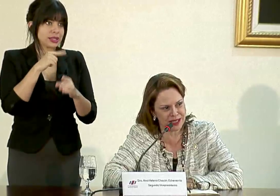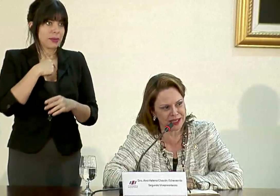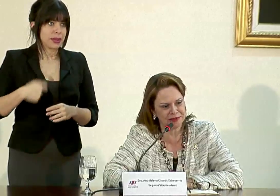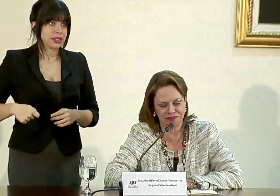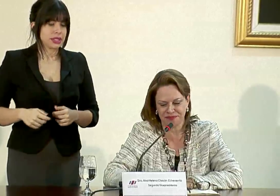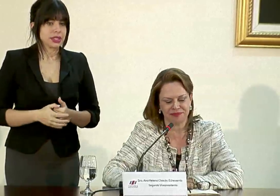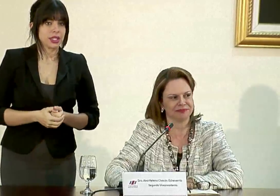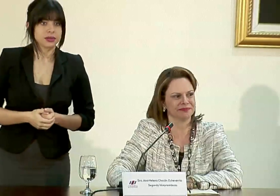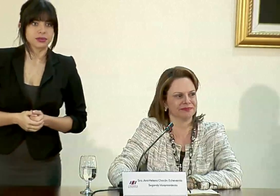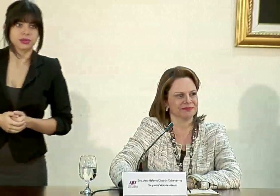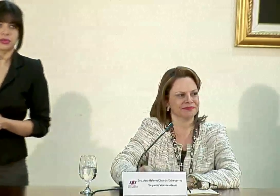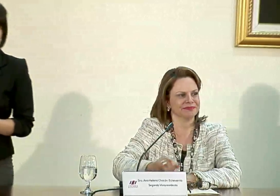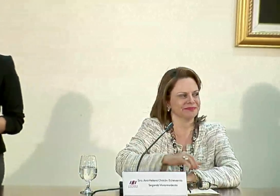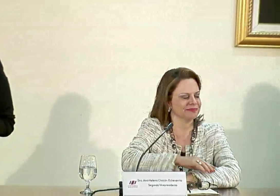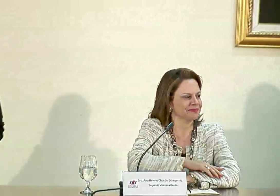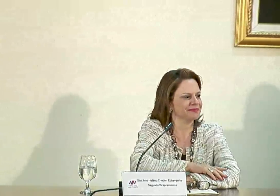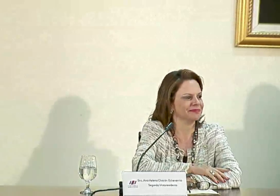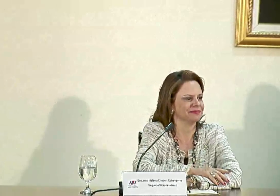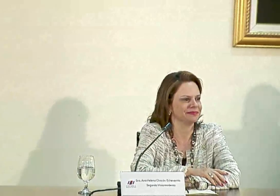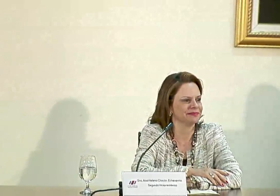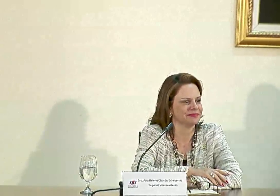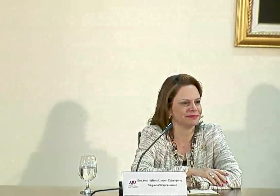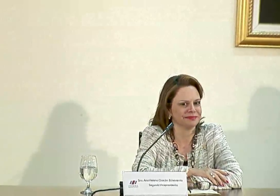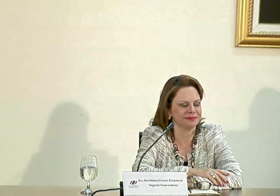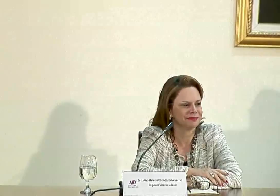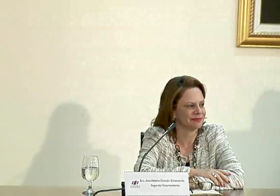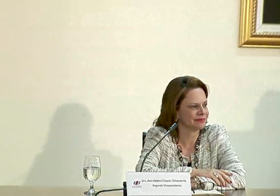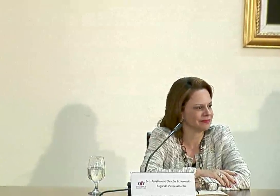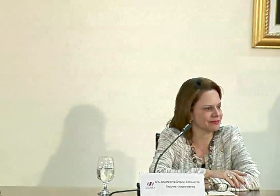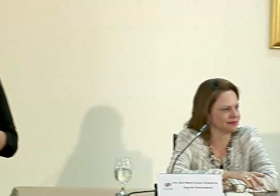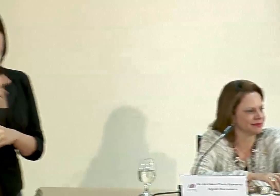presidencial. Canal 11, Karina Gray.